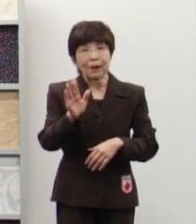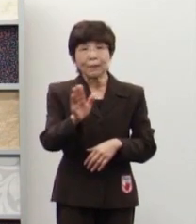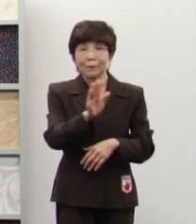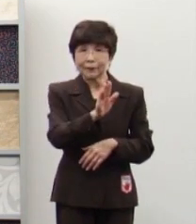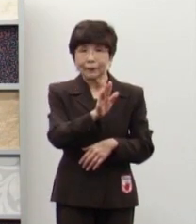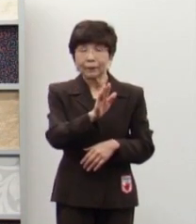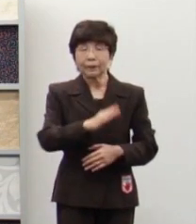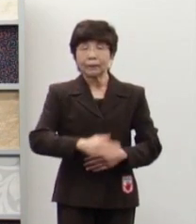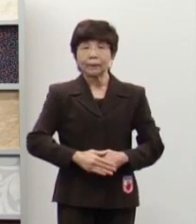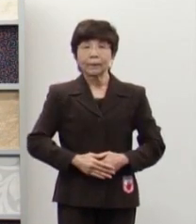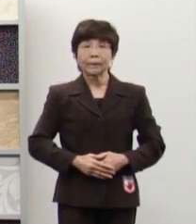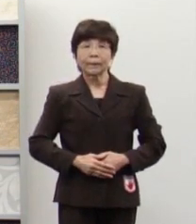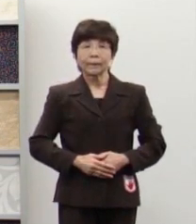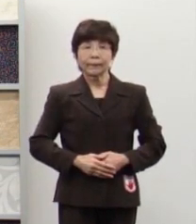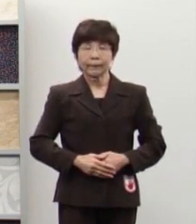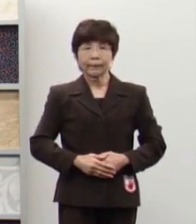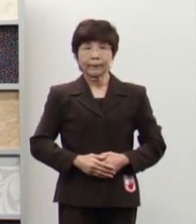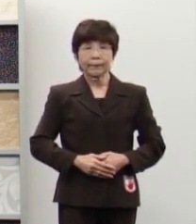ました。